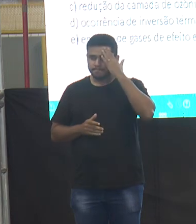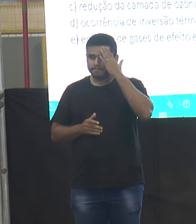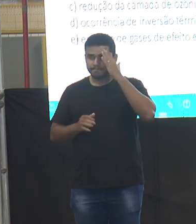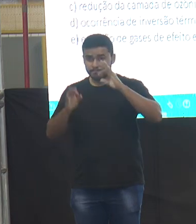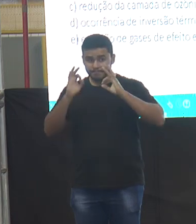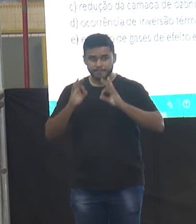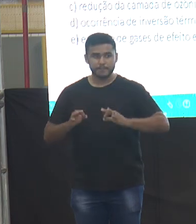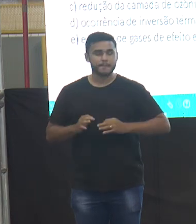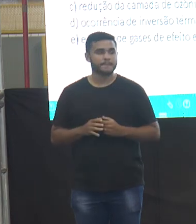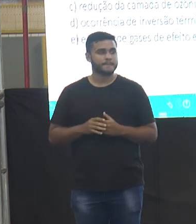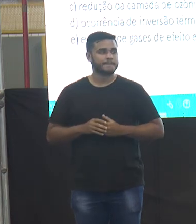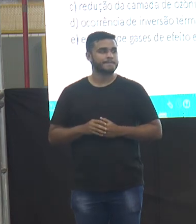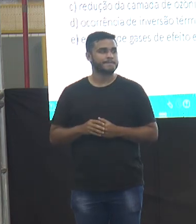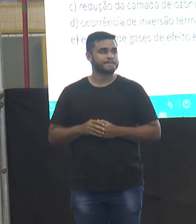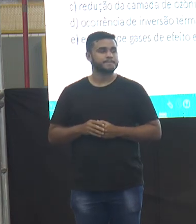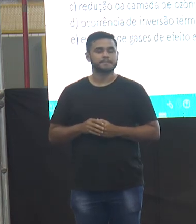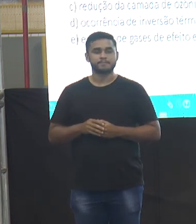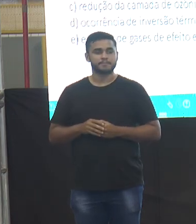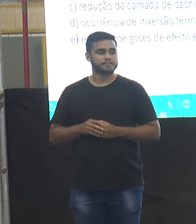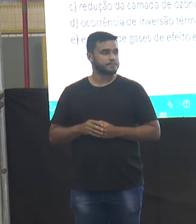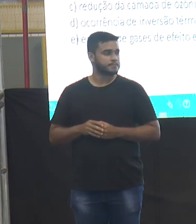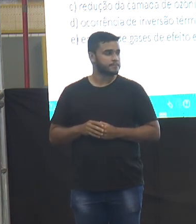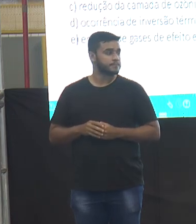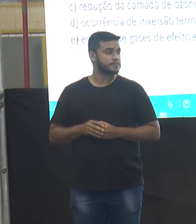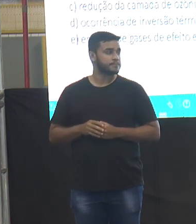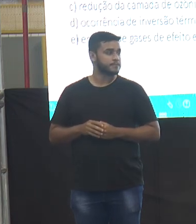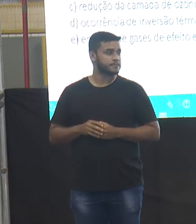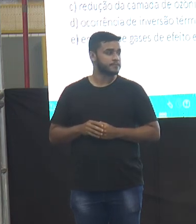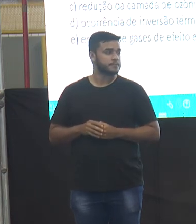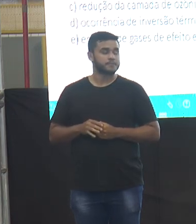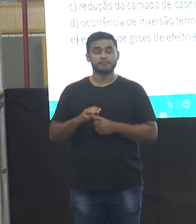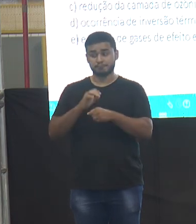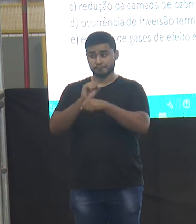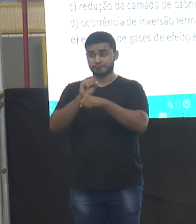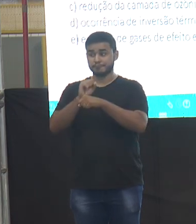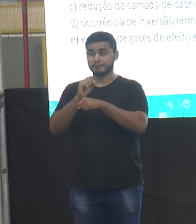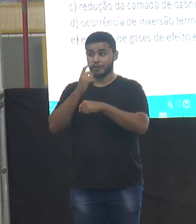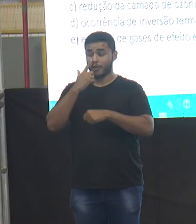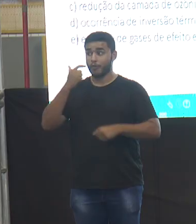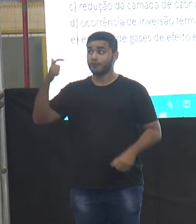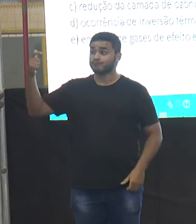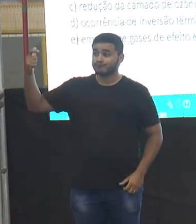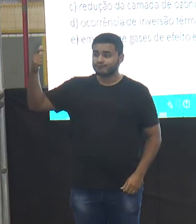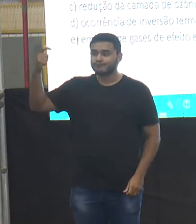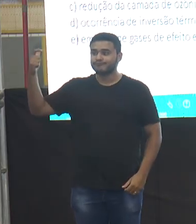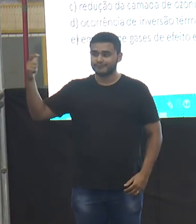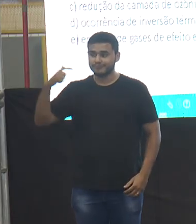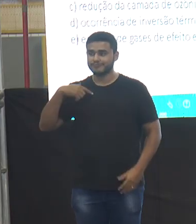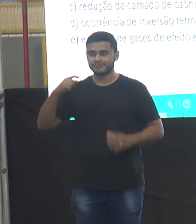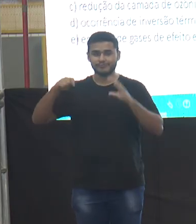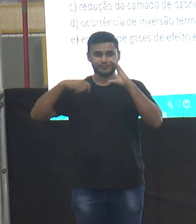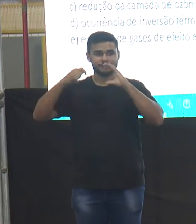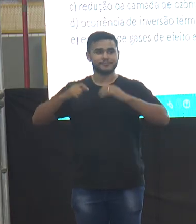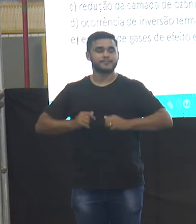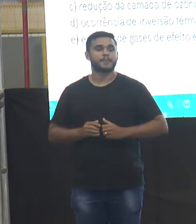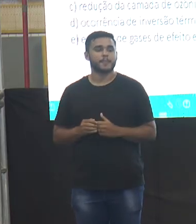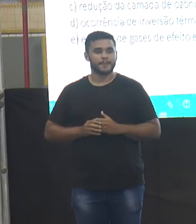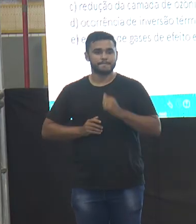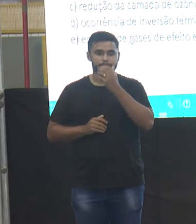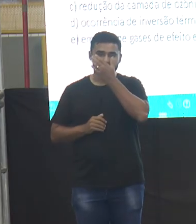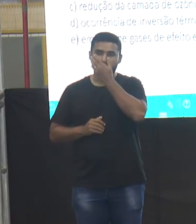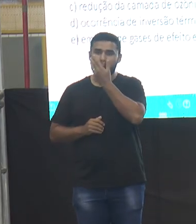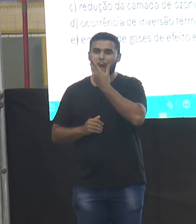aqui, daquele jeito que a gente fez. Vou registrar de novo um momento aqui, para ver, vou